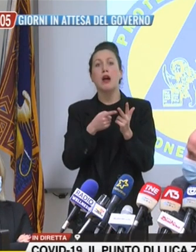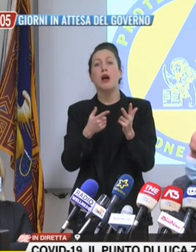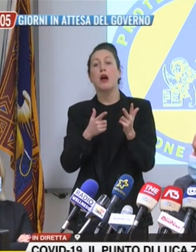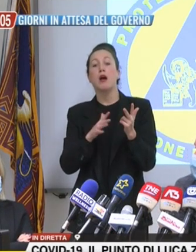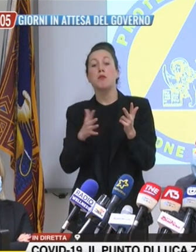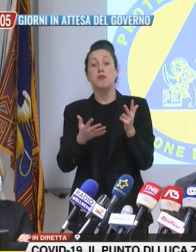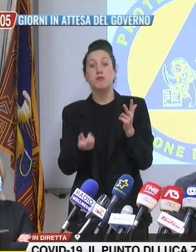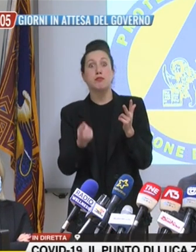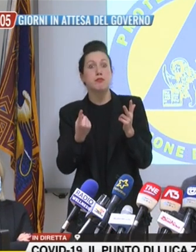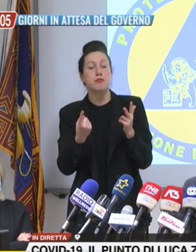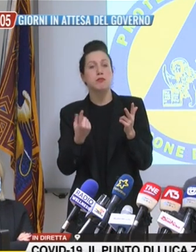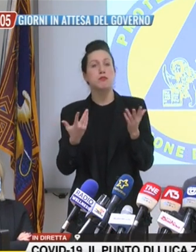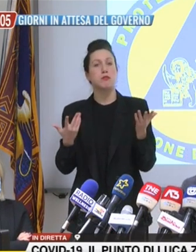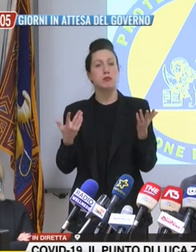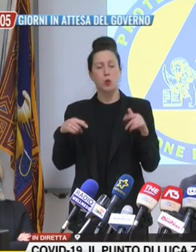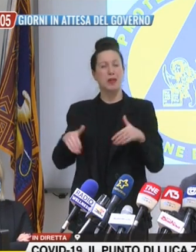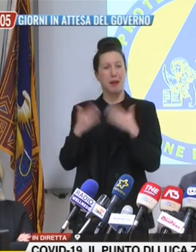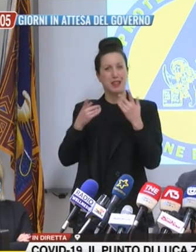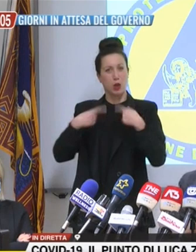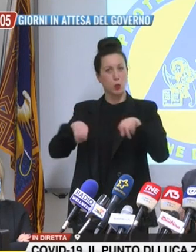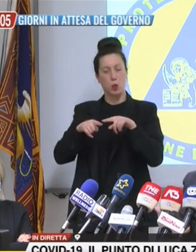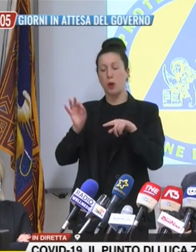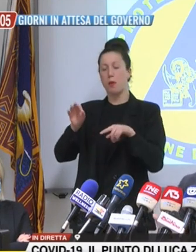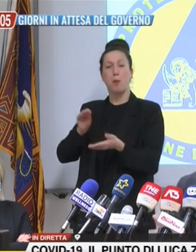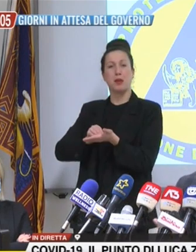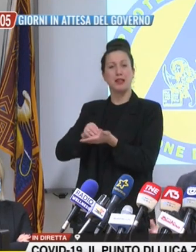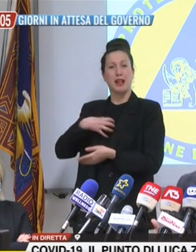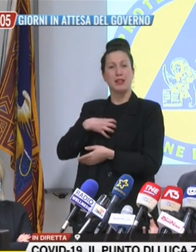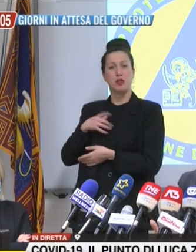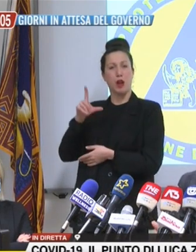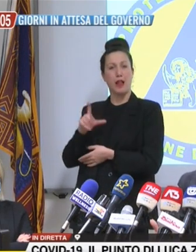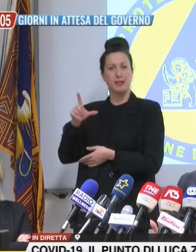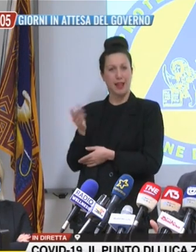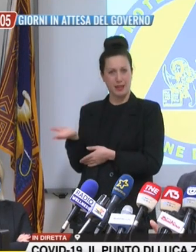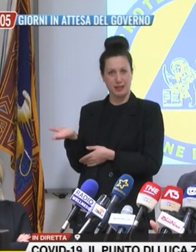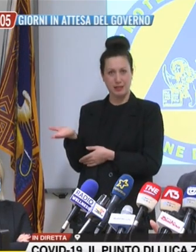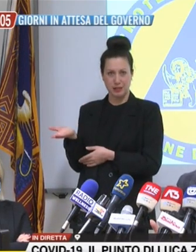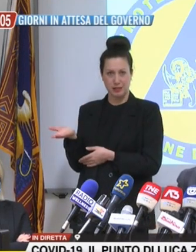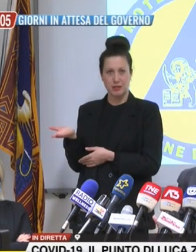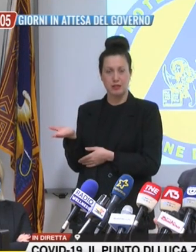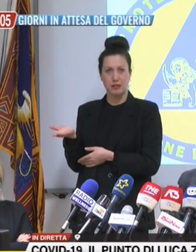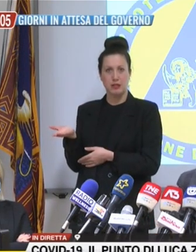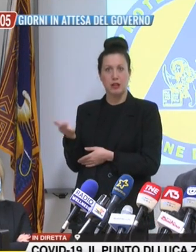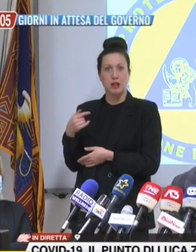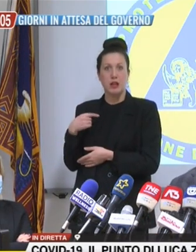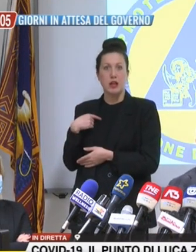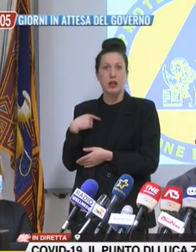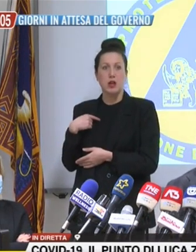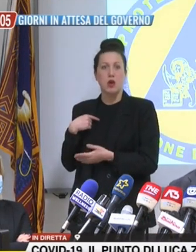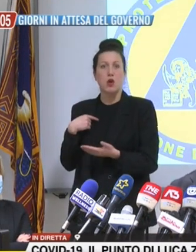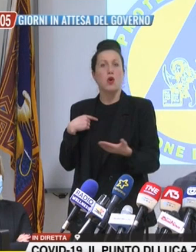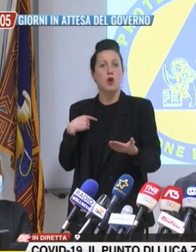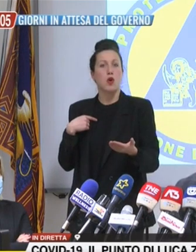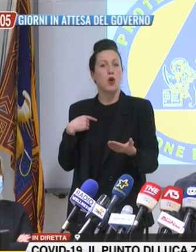anche l'assessore Lanzarini, io ho posto una questione, no? Perché c'è una questione, se ci pensate. E uno potrebbe dirti, ma tu a